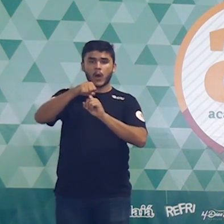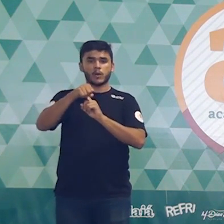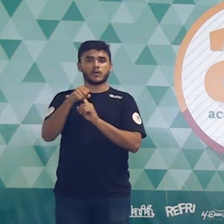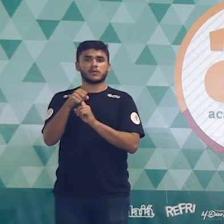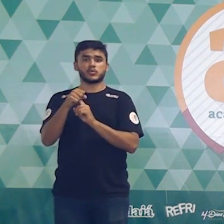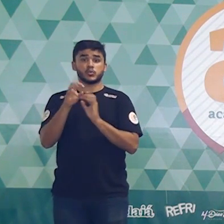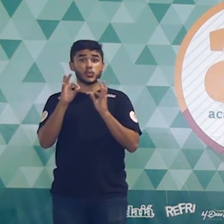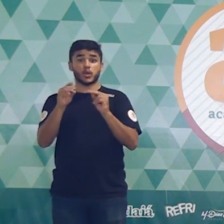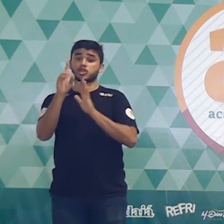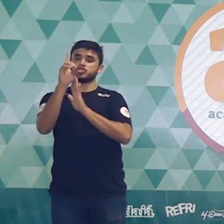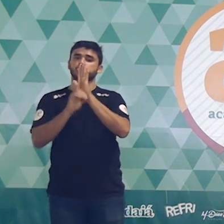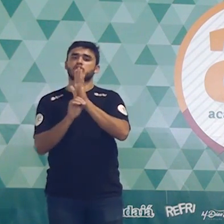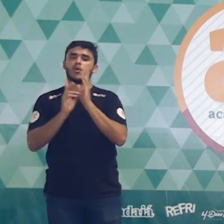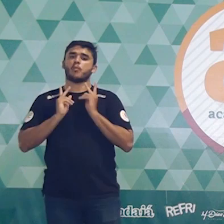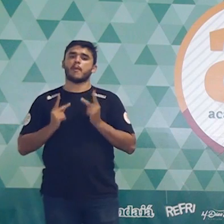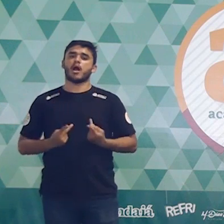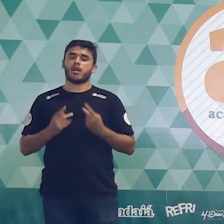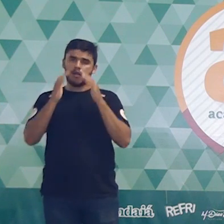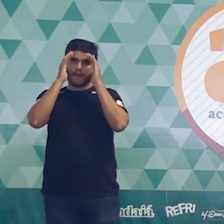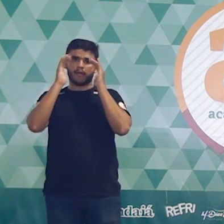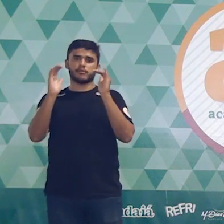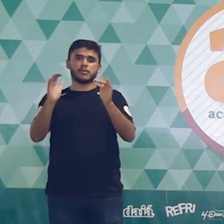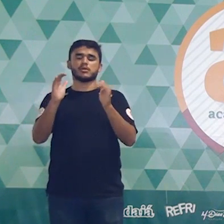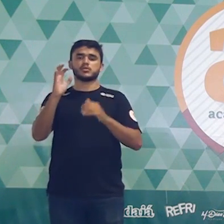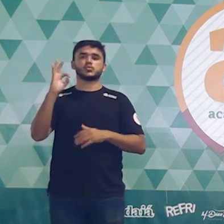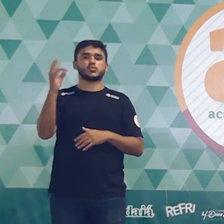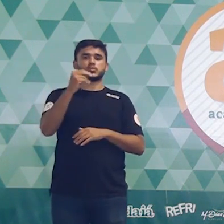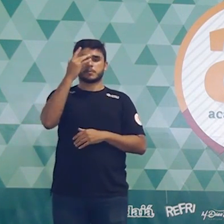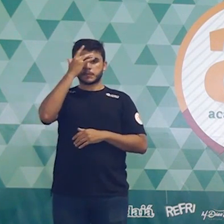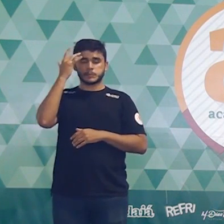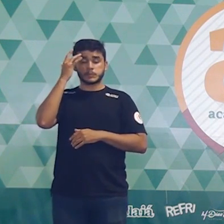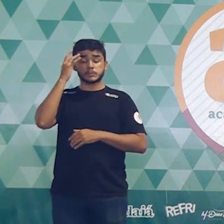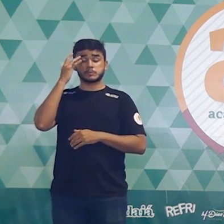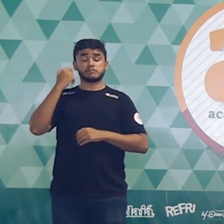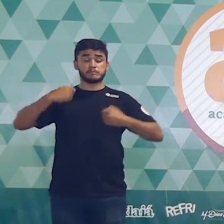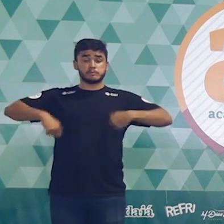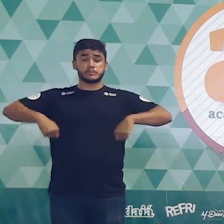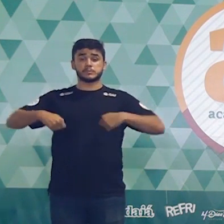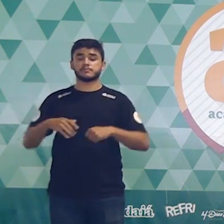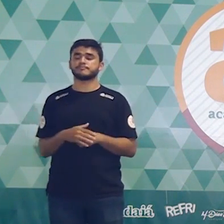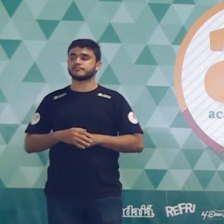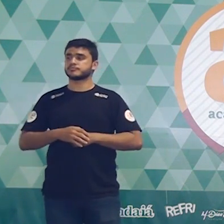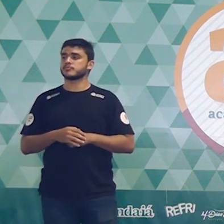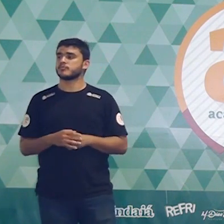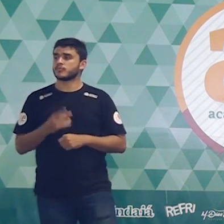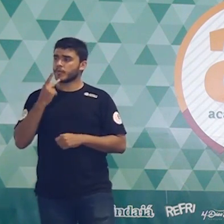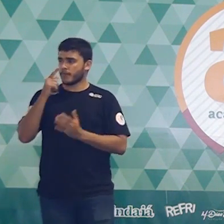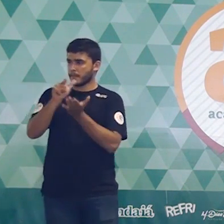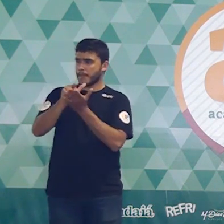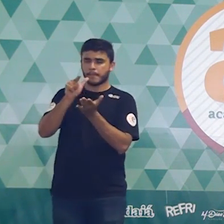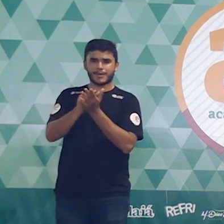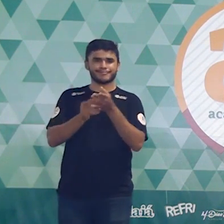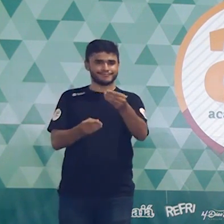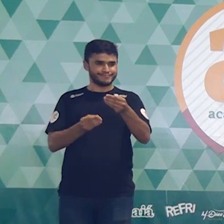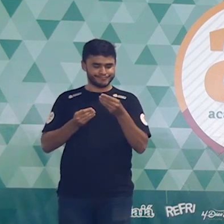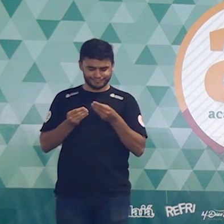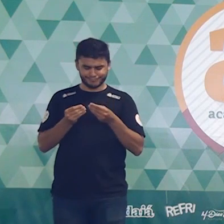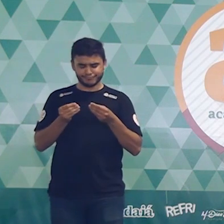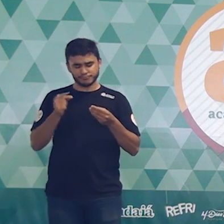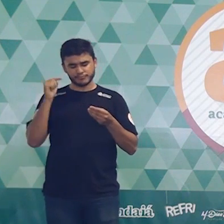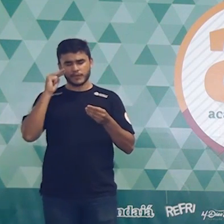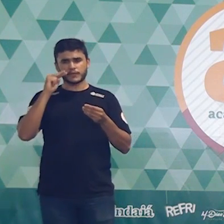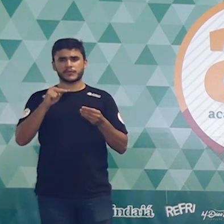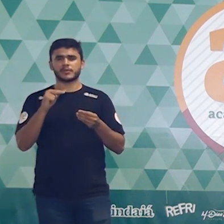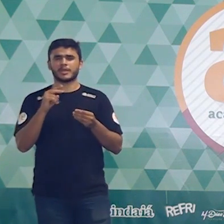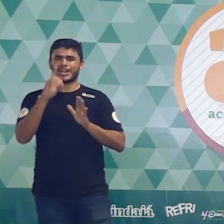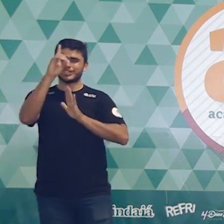humanos. Mas Diego, eu vi uma discussão agora, mandaram um papelzinho para mim, e eu li ali, sobre essa coisa